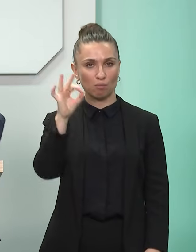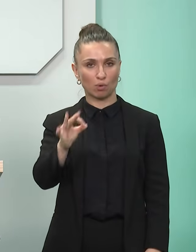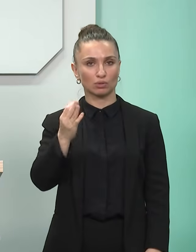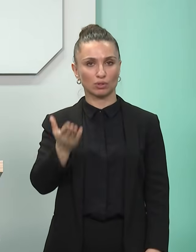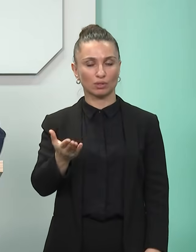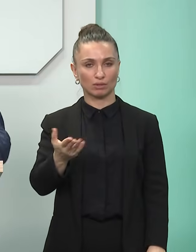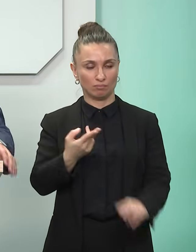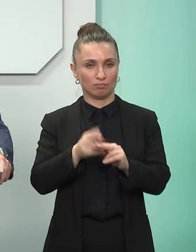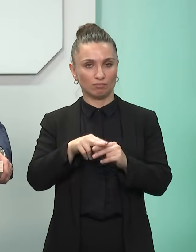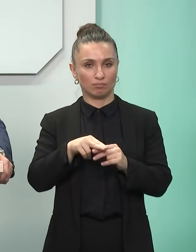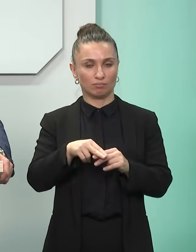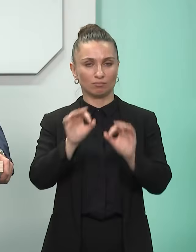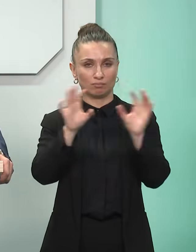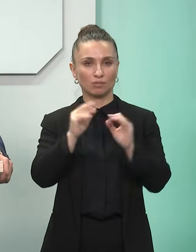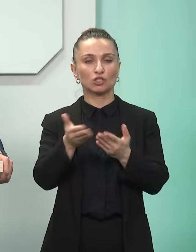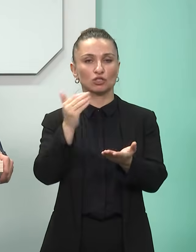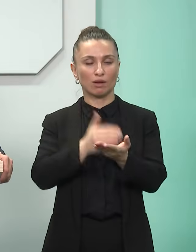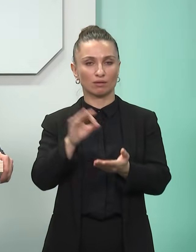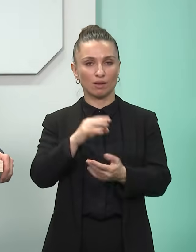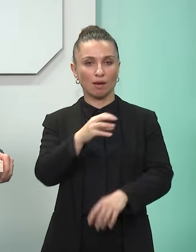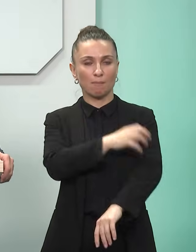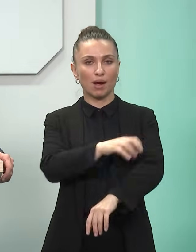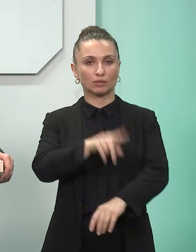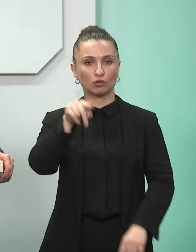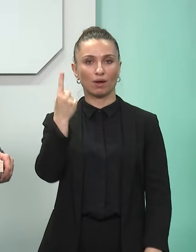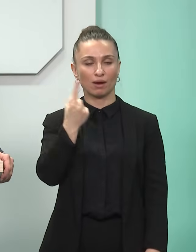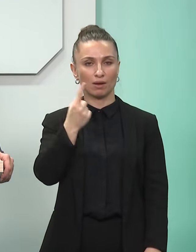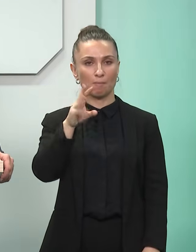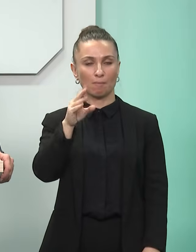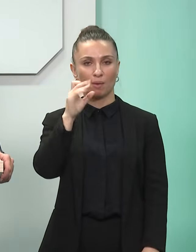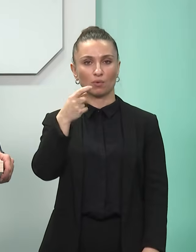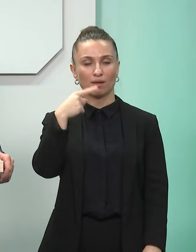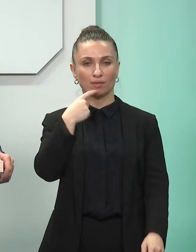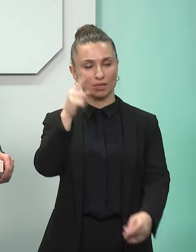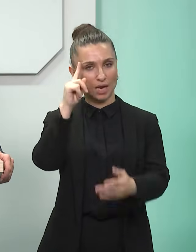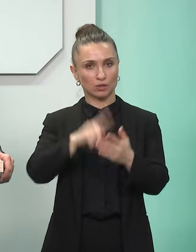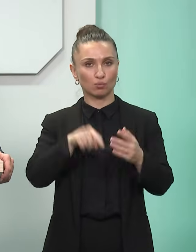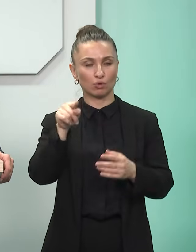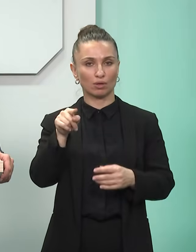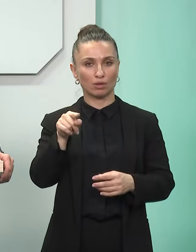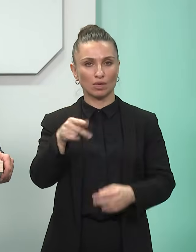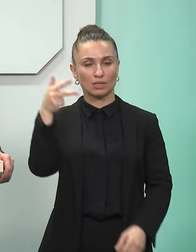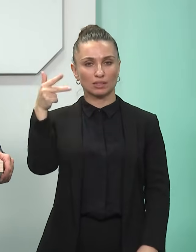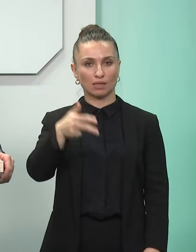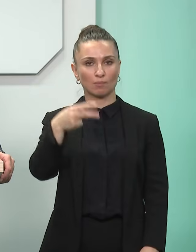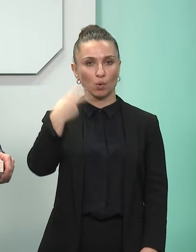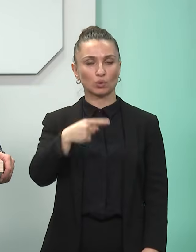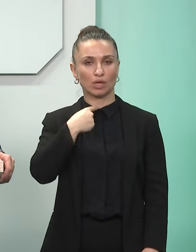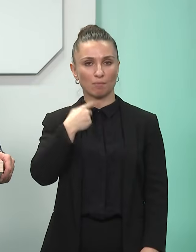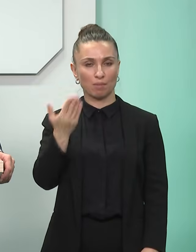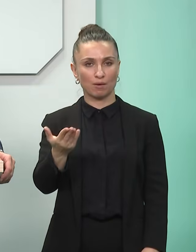98.11%. შესაბამისად წარმოგიდგენთ შედეგებს: პარტიის ნომერი 1 მამული ენა სარწმუნოება 3020